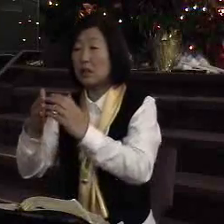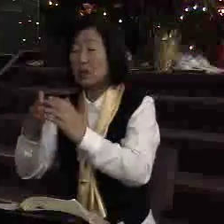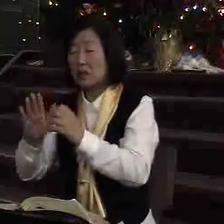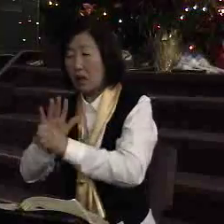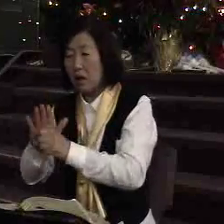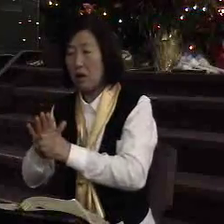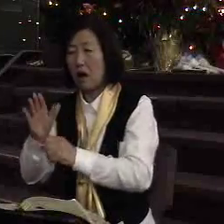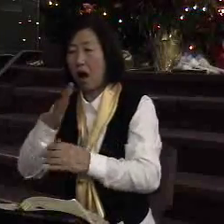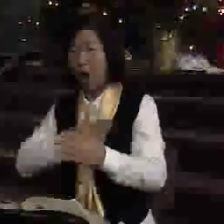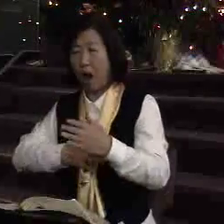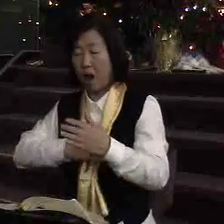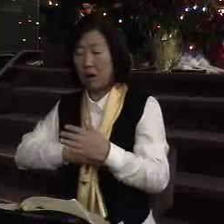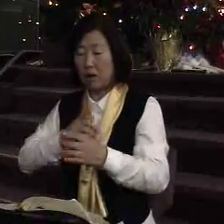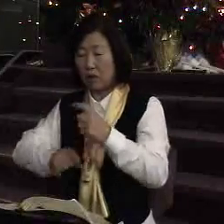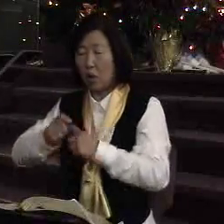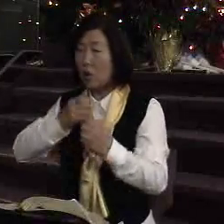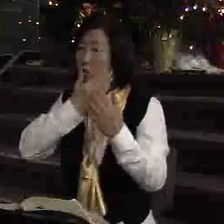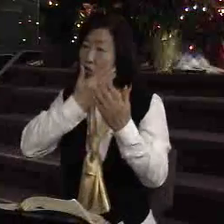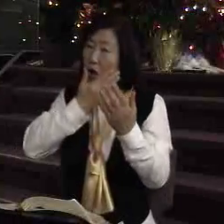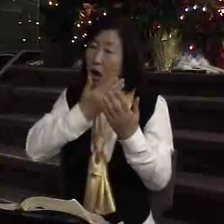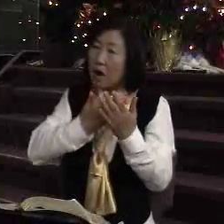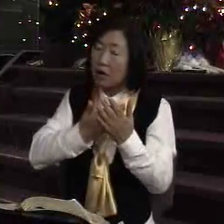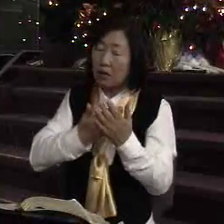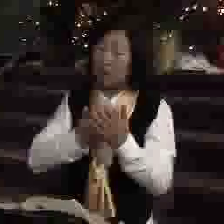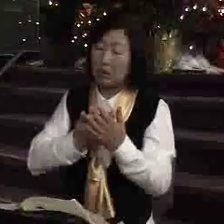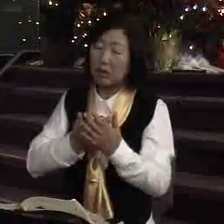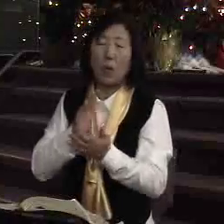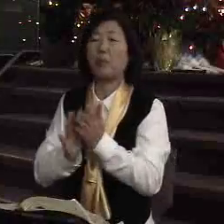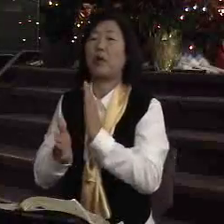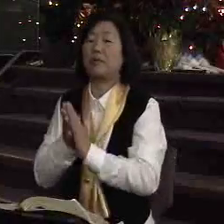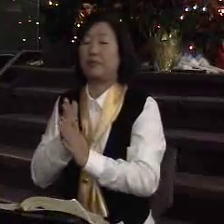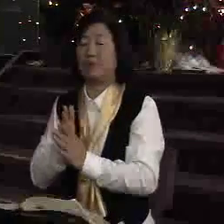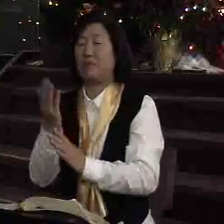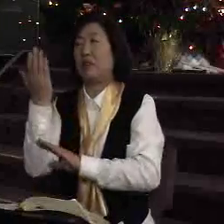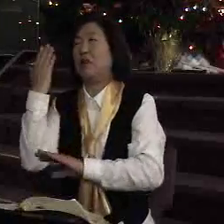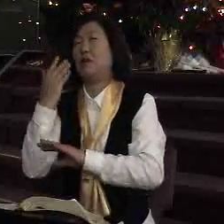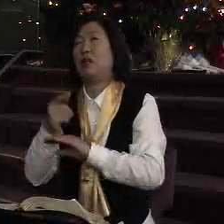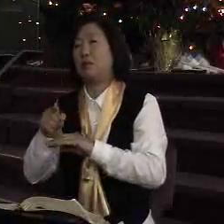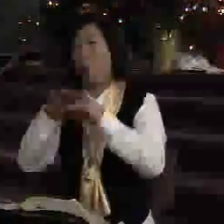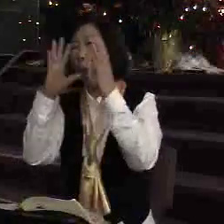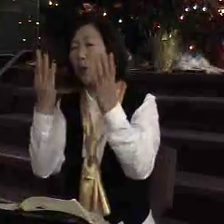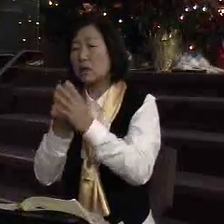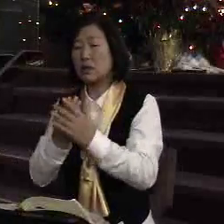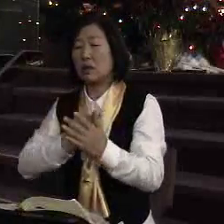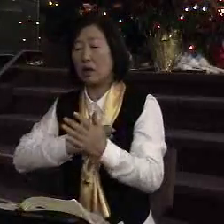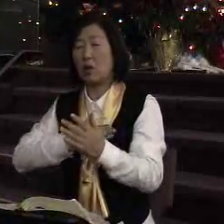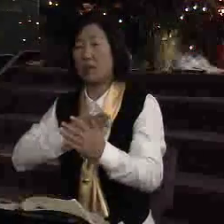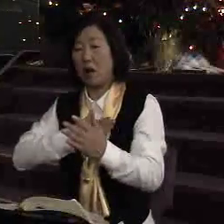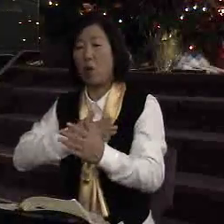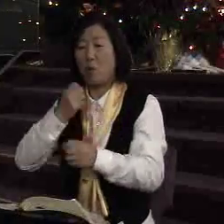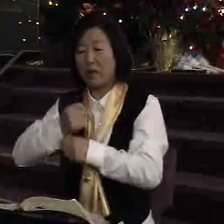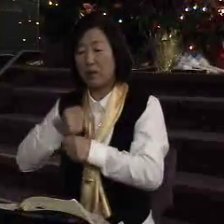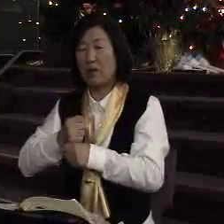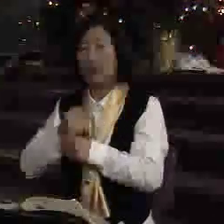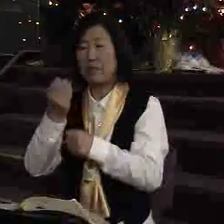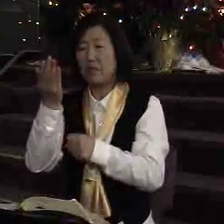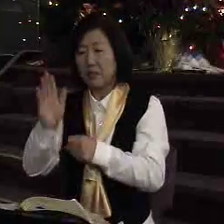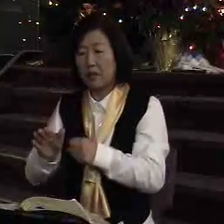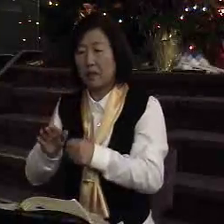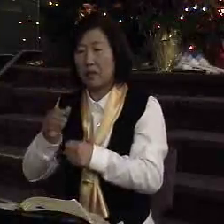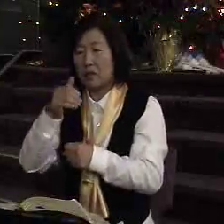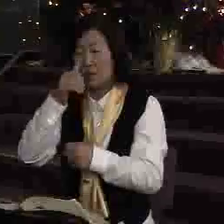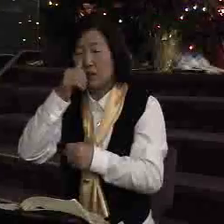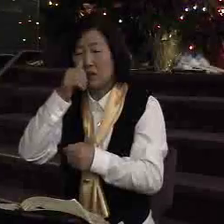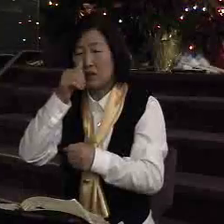알아가는 것보다 더 중요한 것이 없구나. 전에는 이 모든 것이 나를 나로 만들었는데 이제는 십자가에